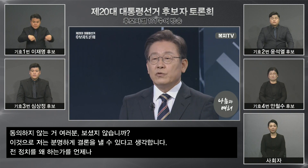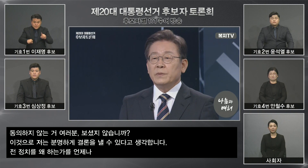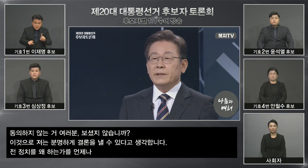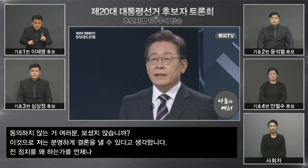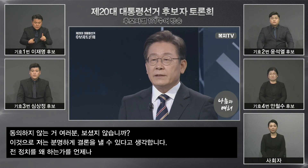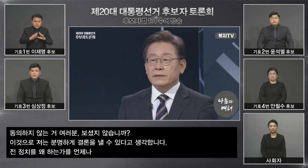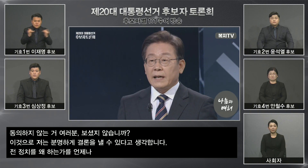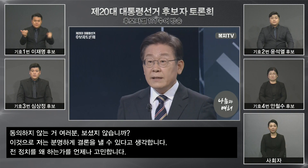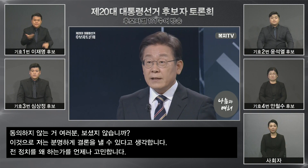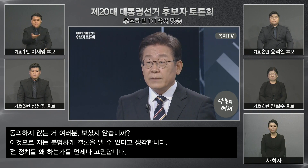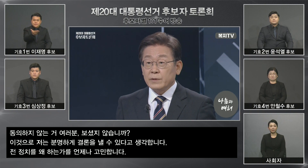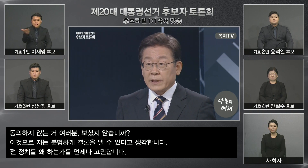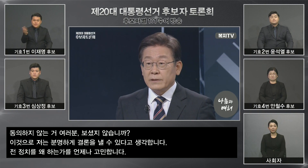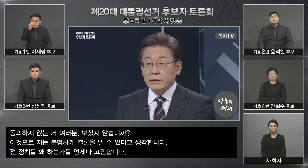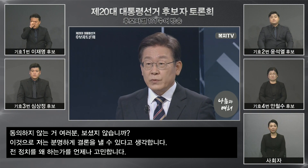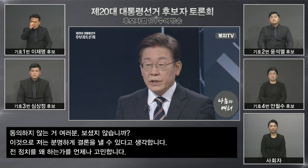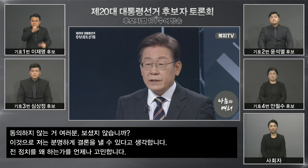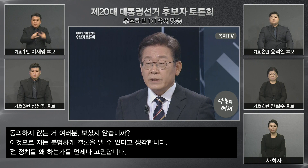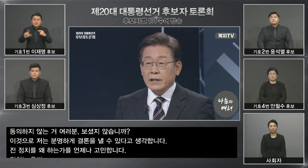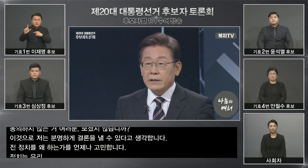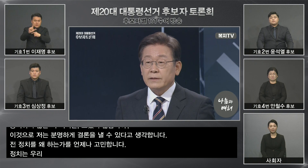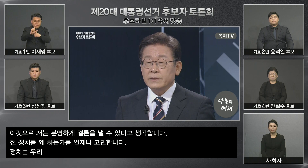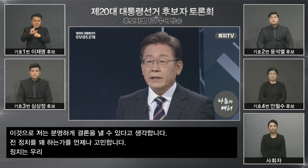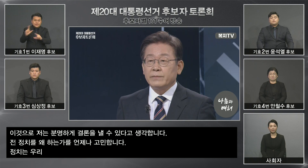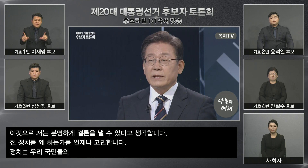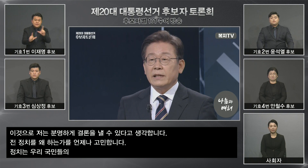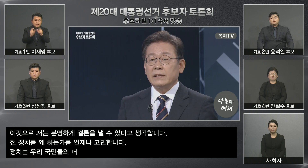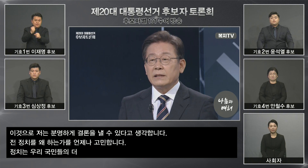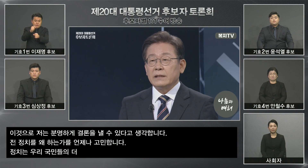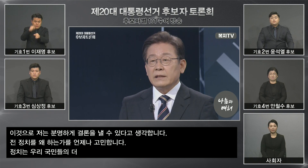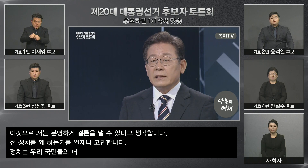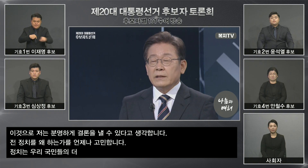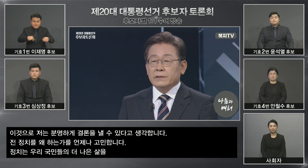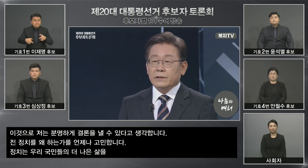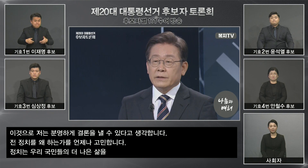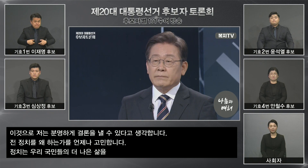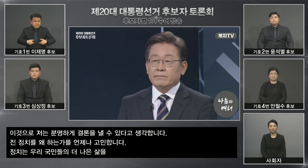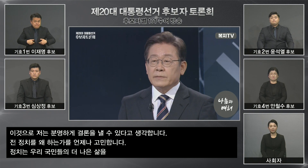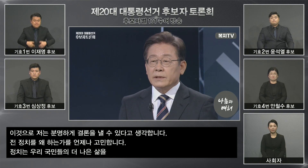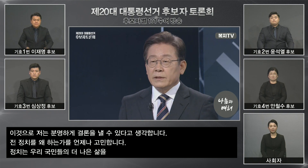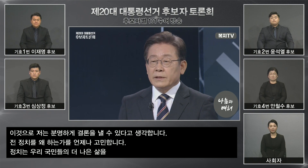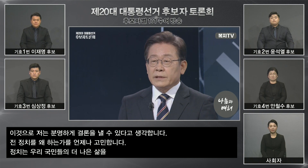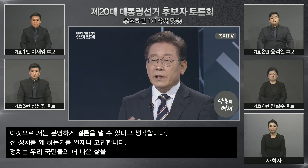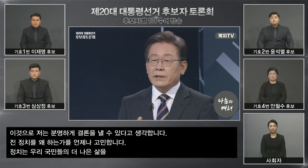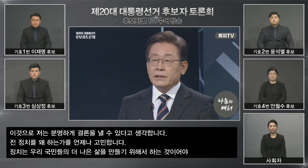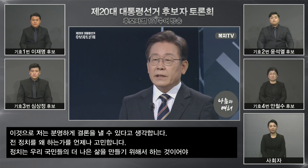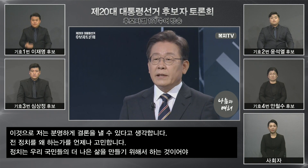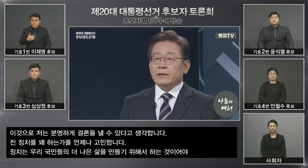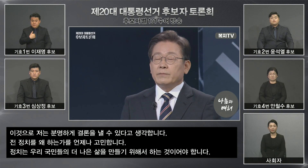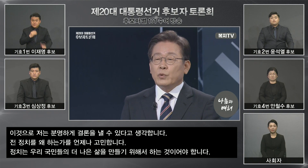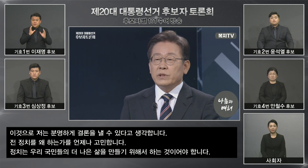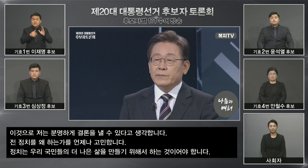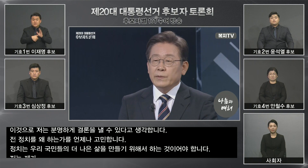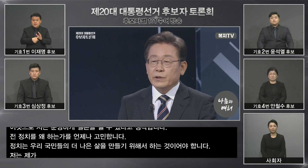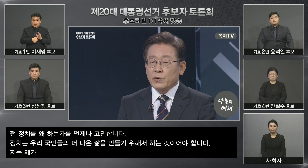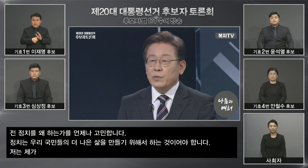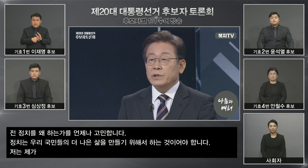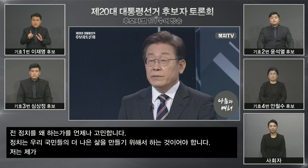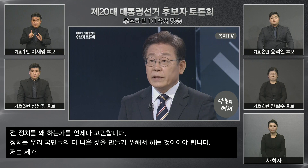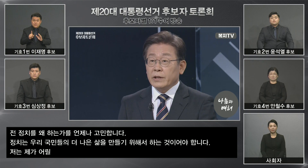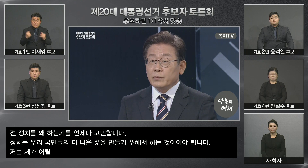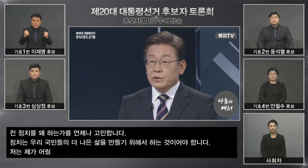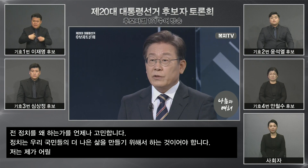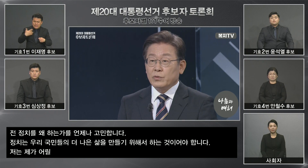우리 국민들의 더 나은 삶을 만들기 위해서 하는 것이어야 합니다. 저는 제가 어릴 때 못 입어본